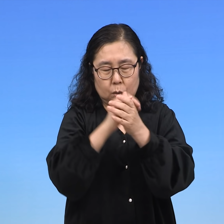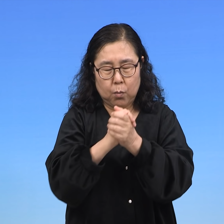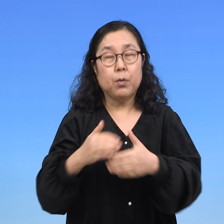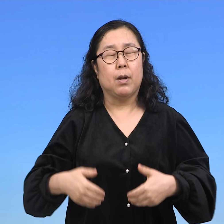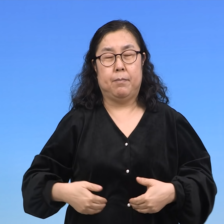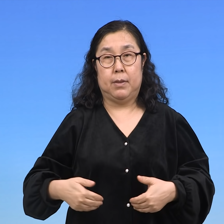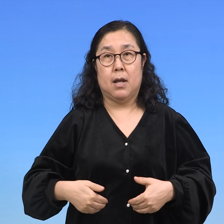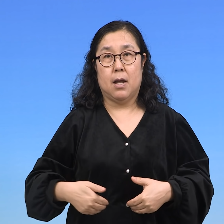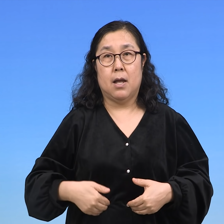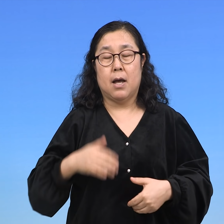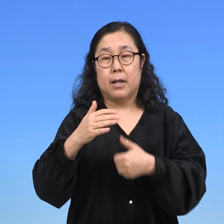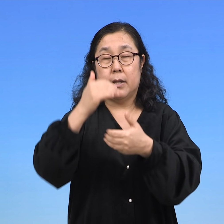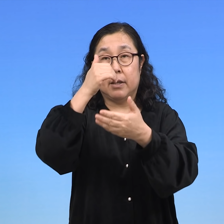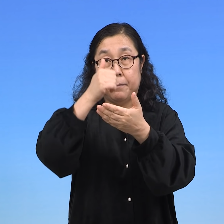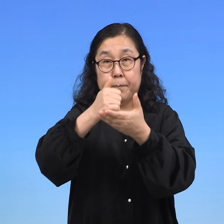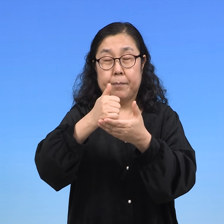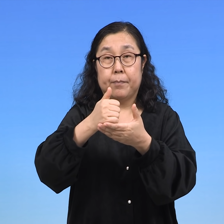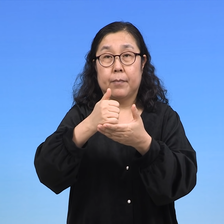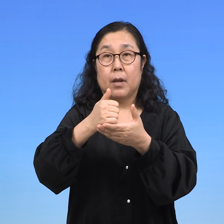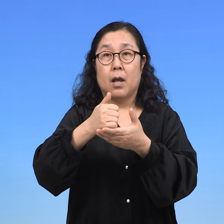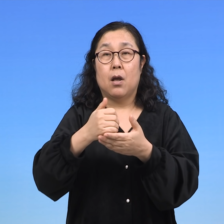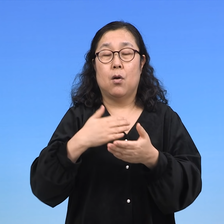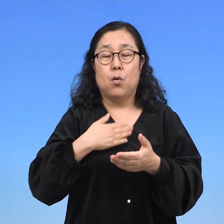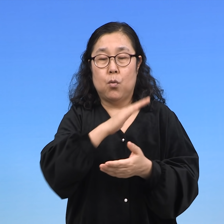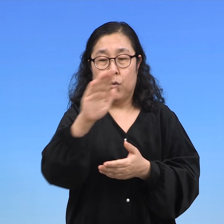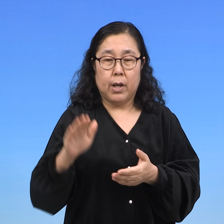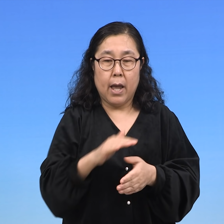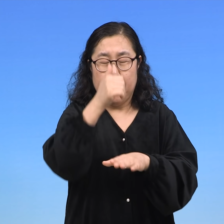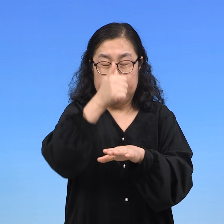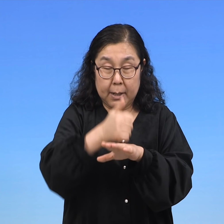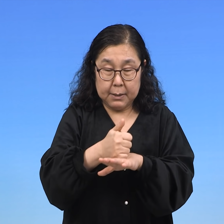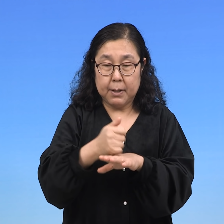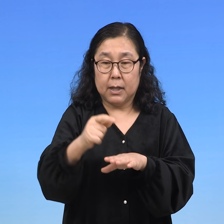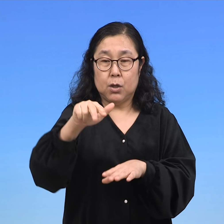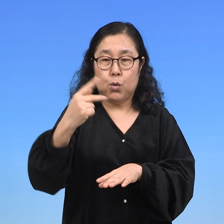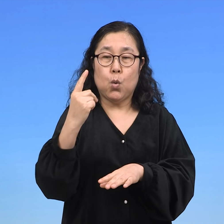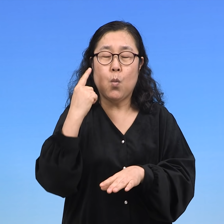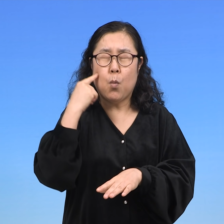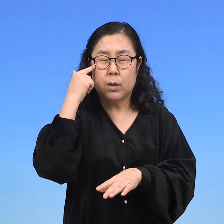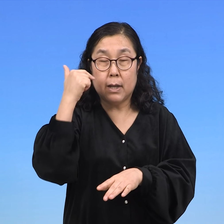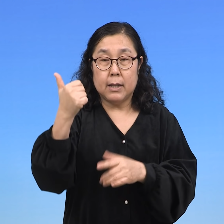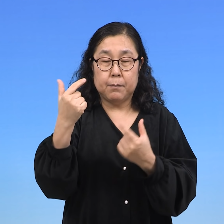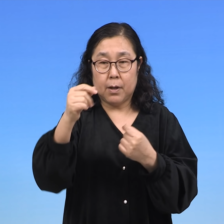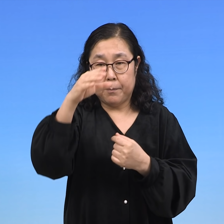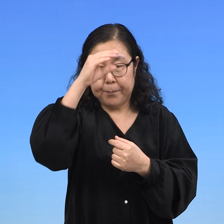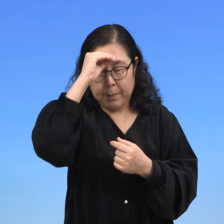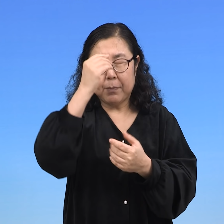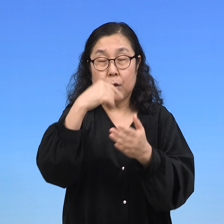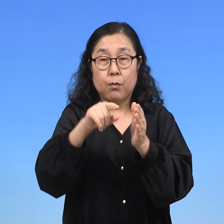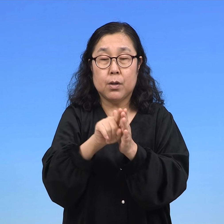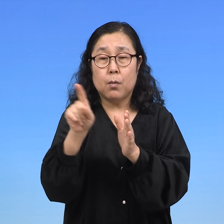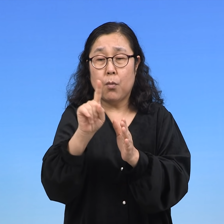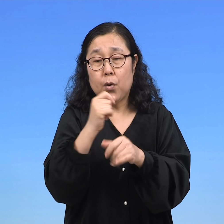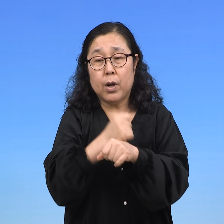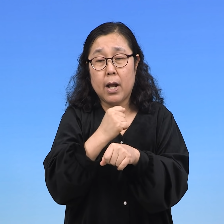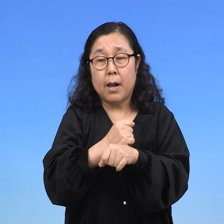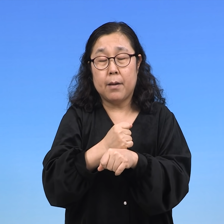돼요. 하나님, 우리의 마지막이 이 목사님처럼 되기 위해서 뭘 해야